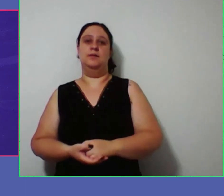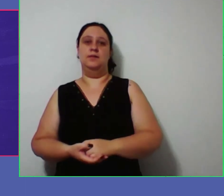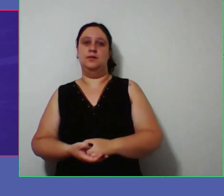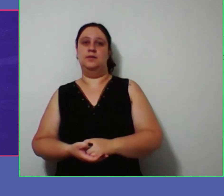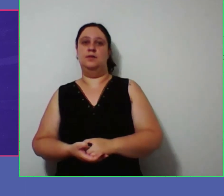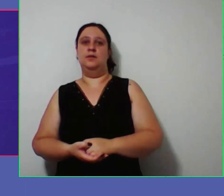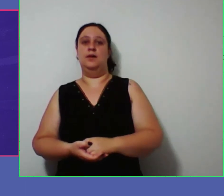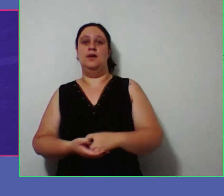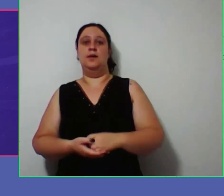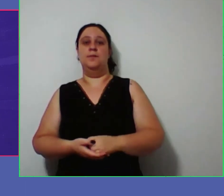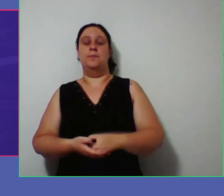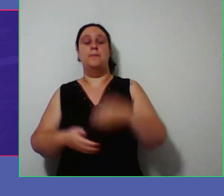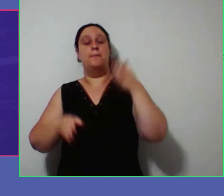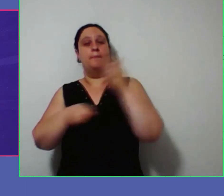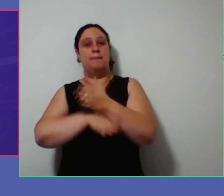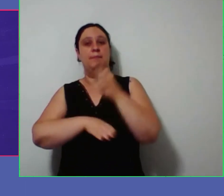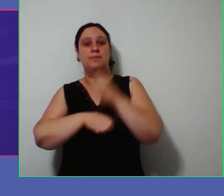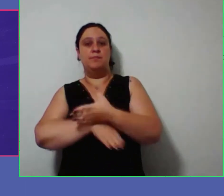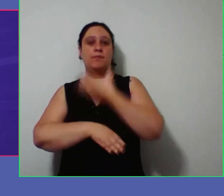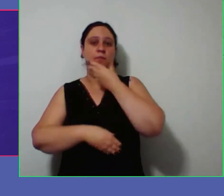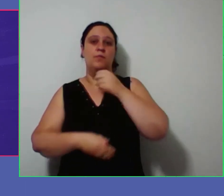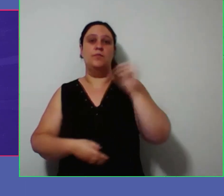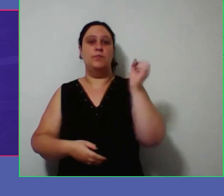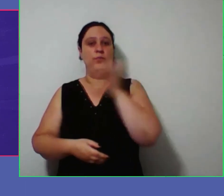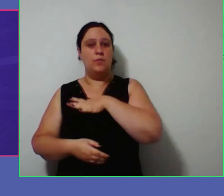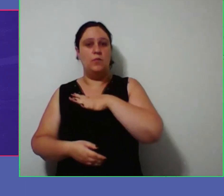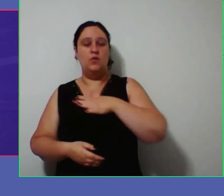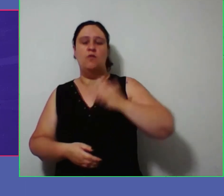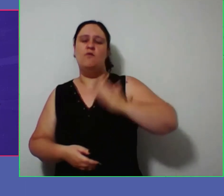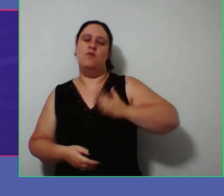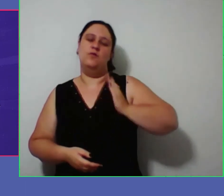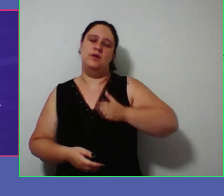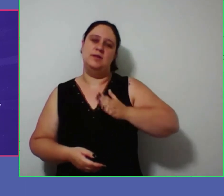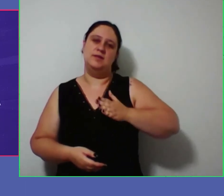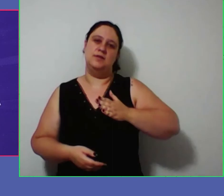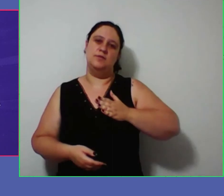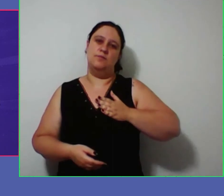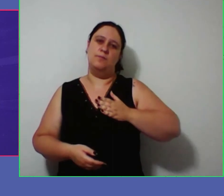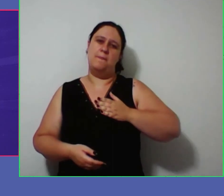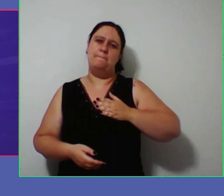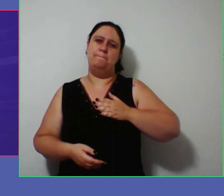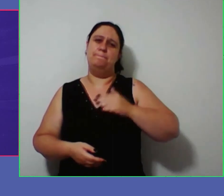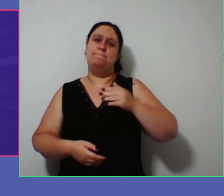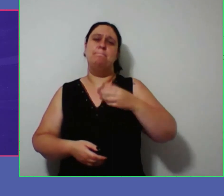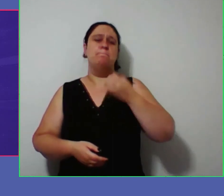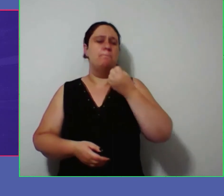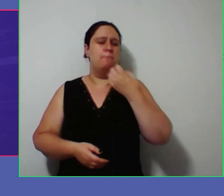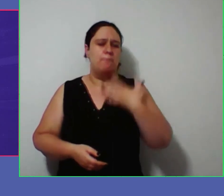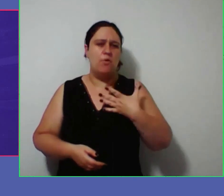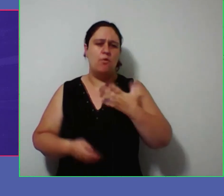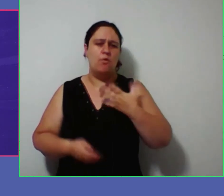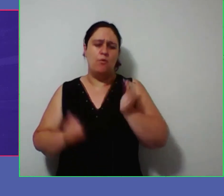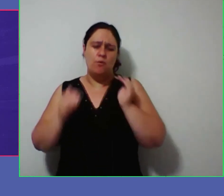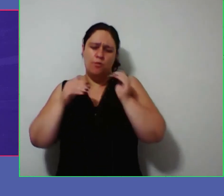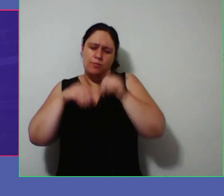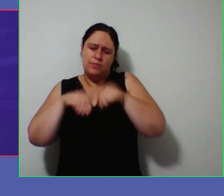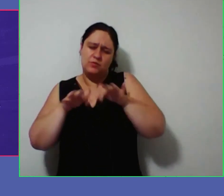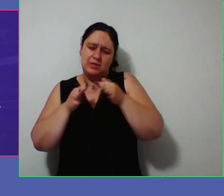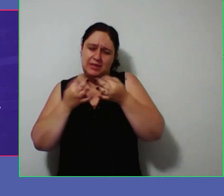é revestir de um coração pleno de compaixão, bondade, humildade, mansidão e